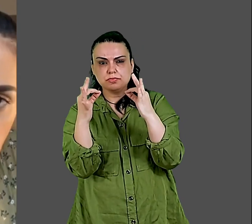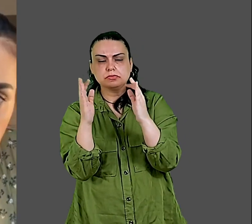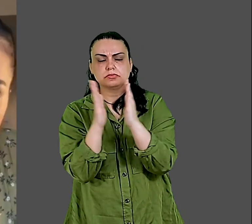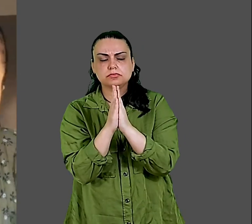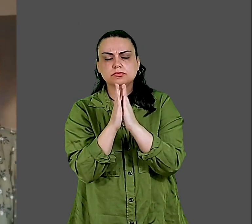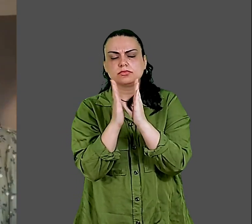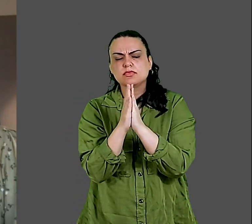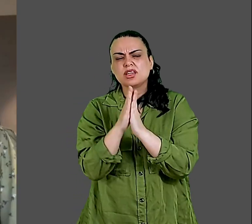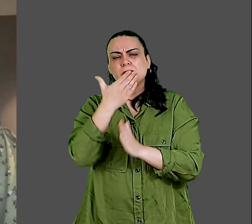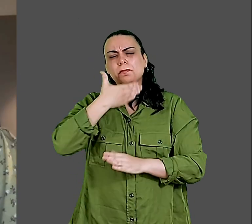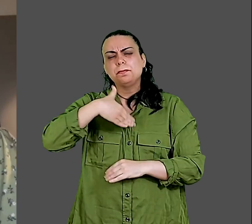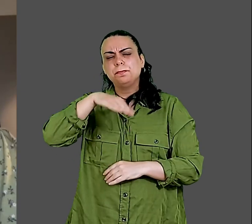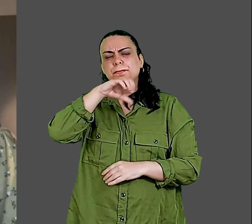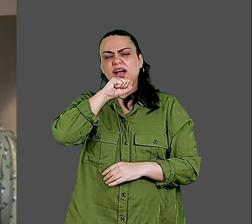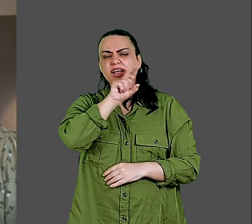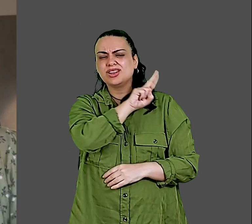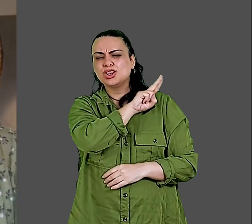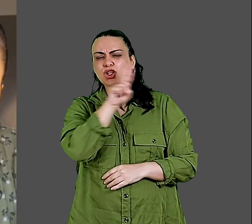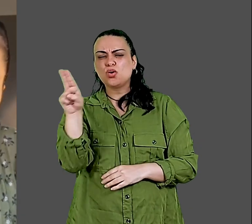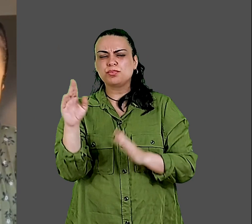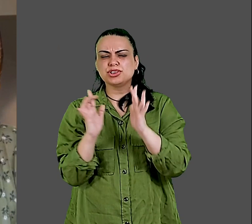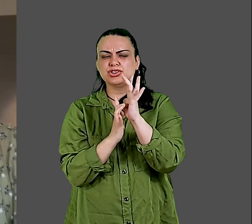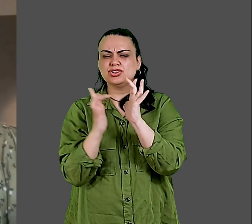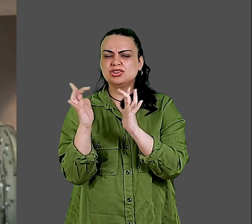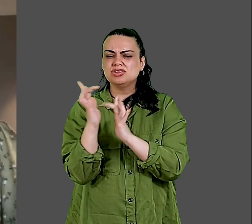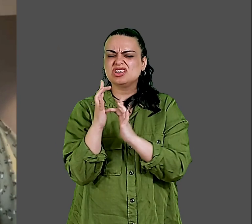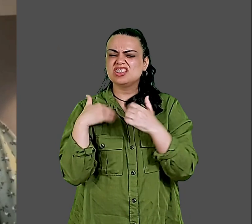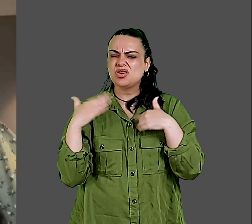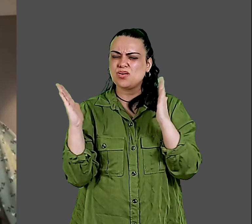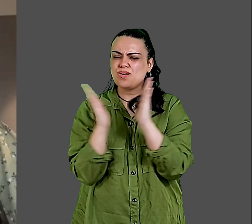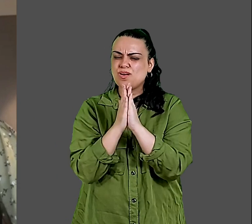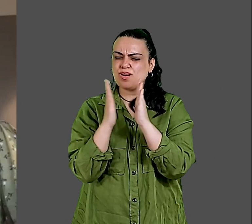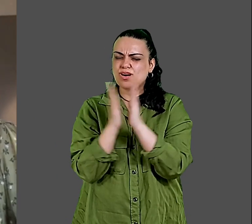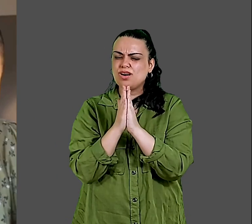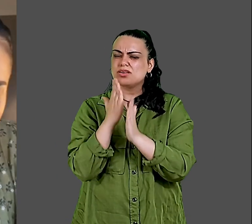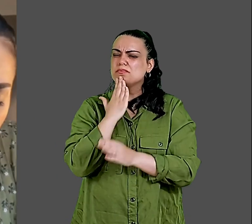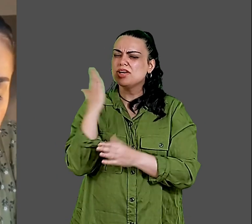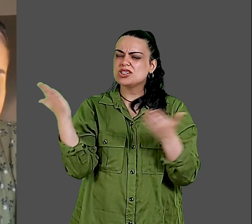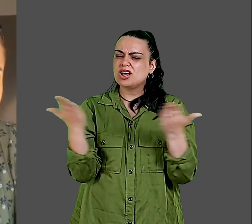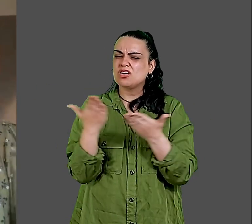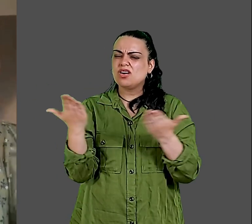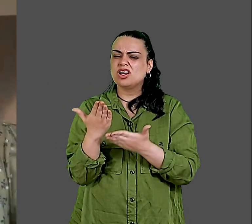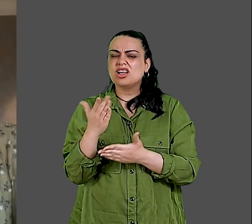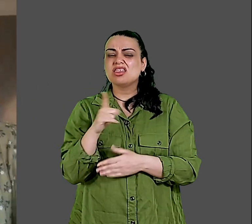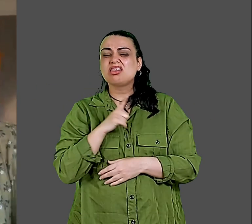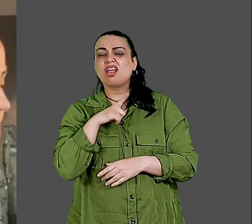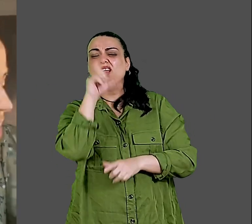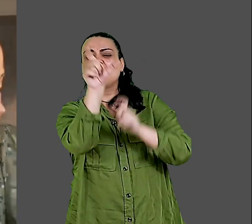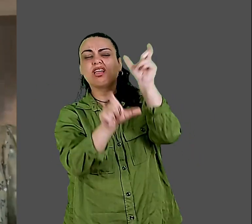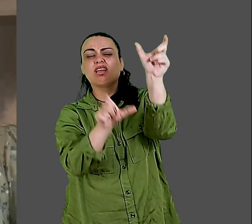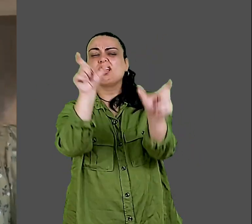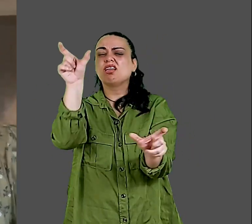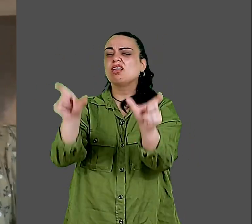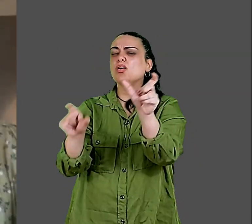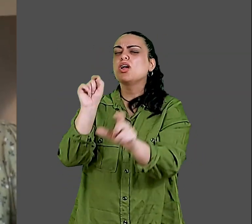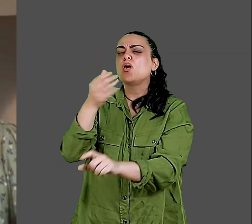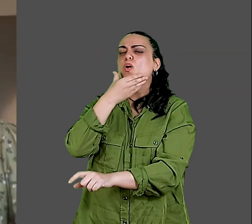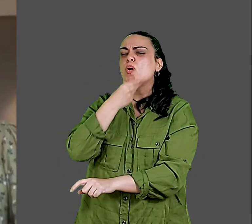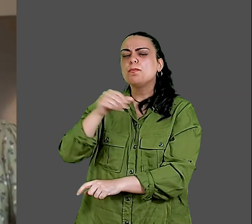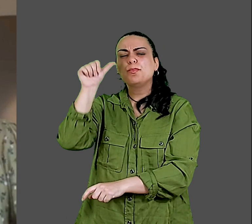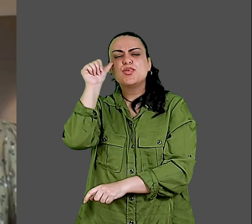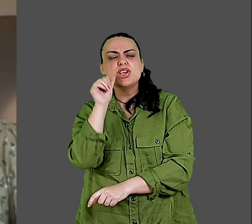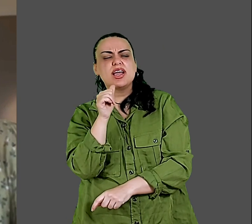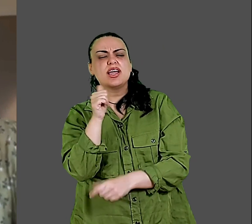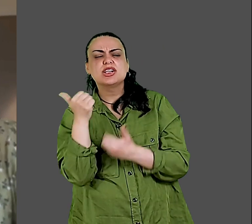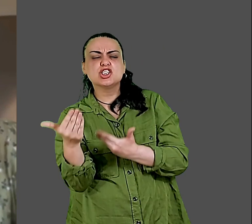de Jesus, eu oro agora, Senhor, para que aonde houver um homem, uma mulher, um jovem, uma criança,